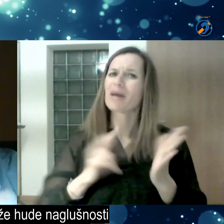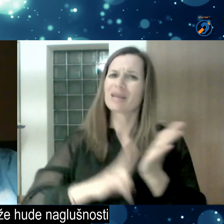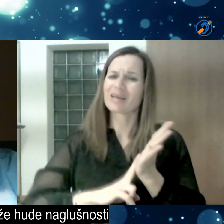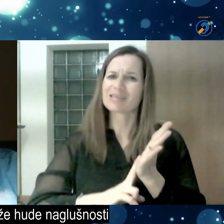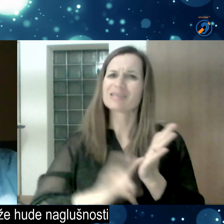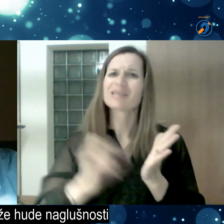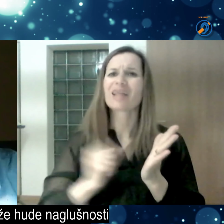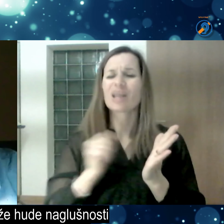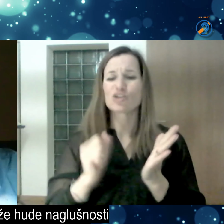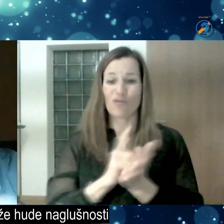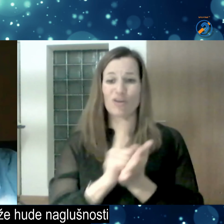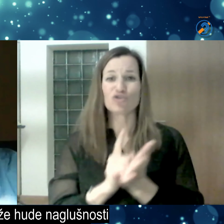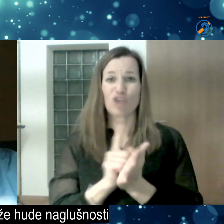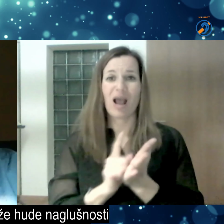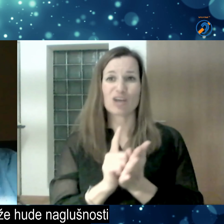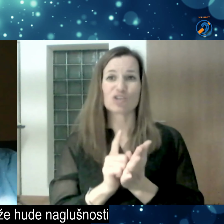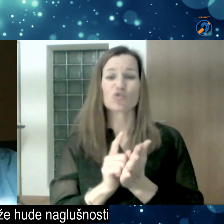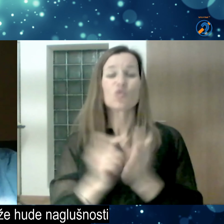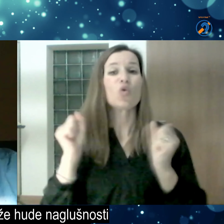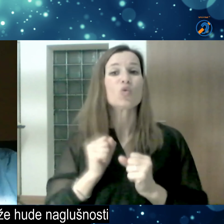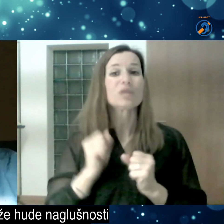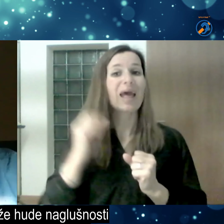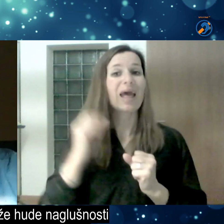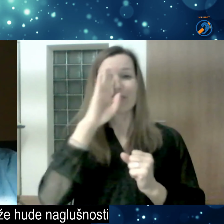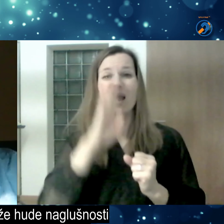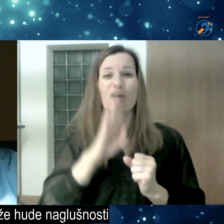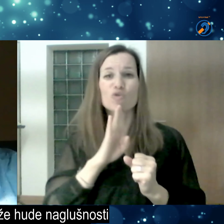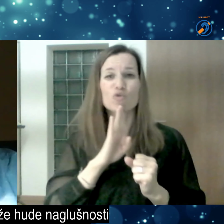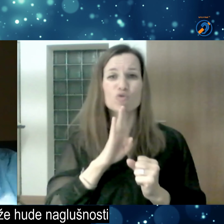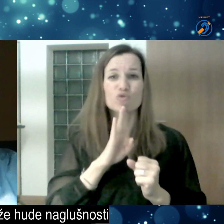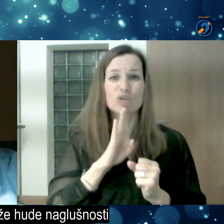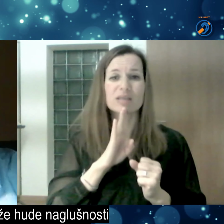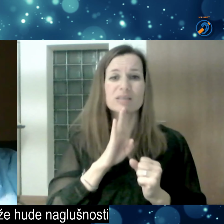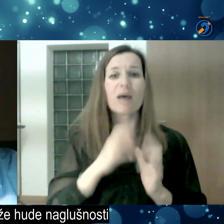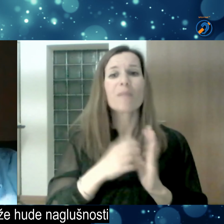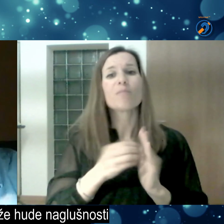v času že hude naglušnosti polovoma podaljšuje,